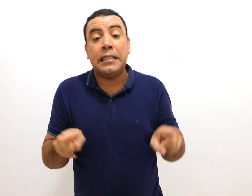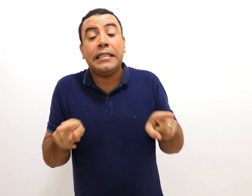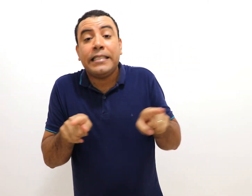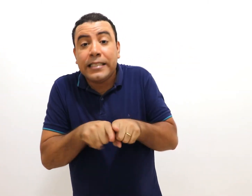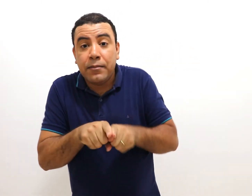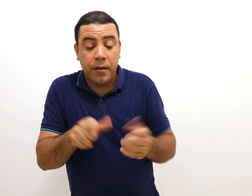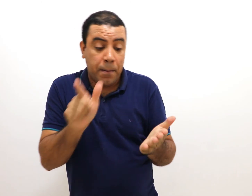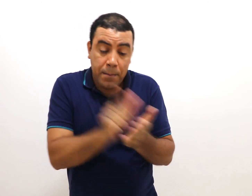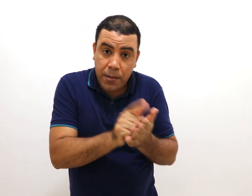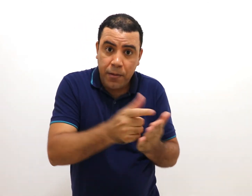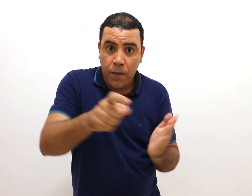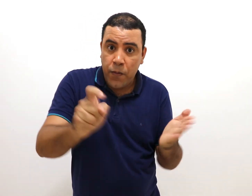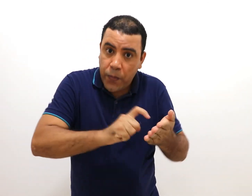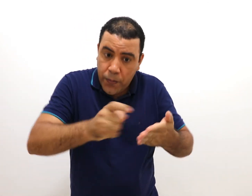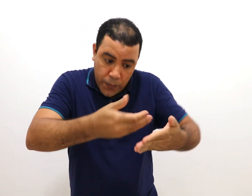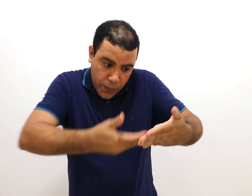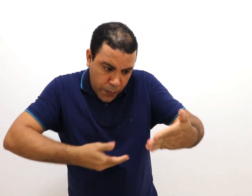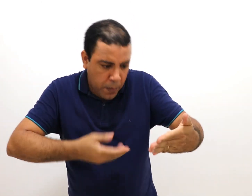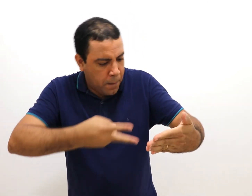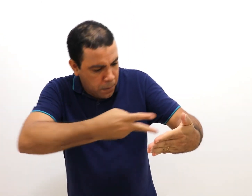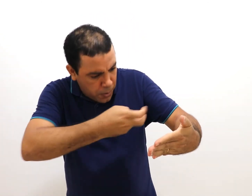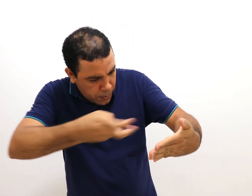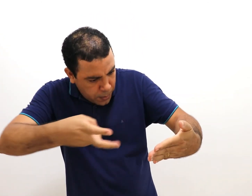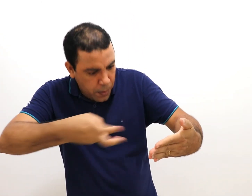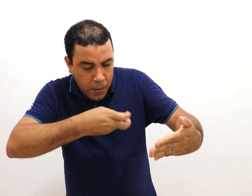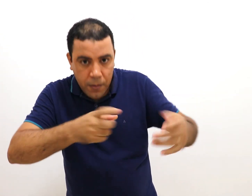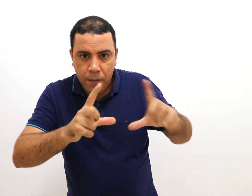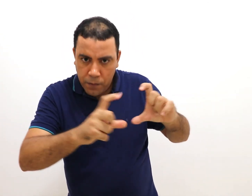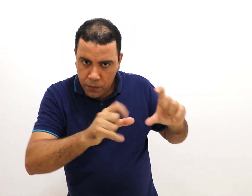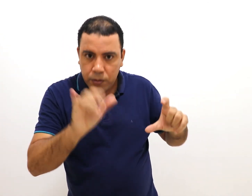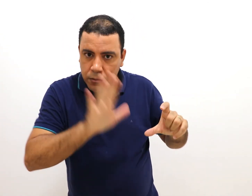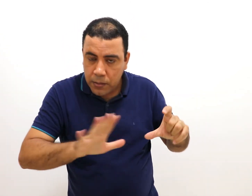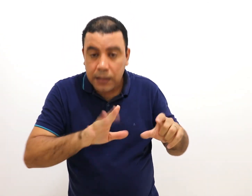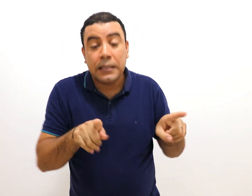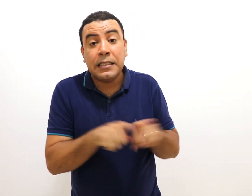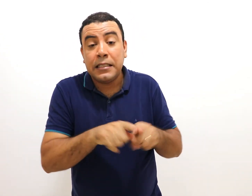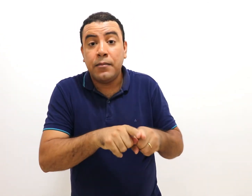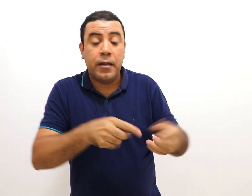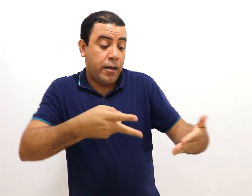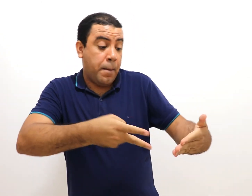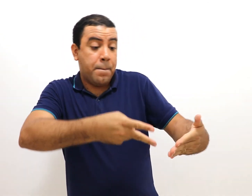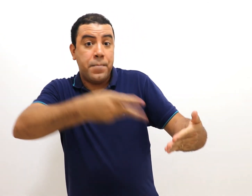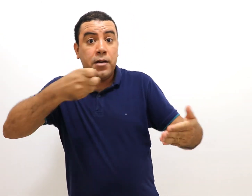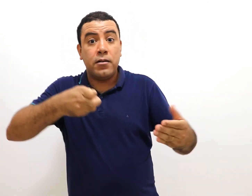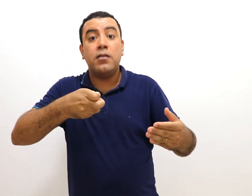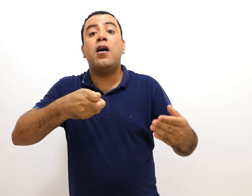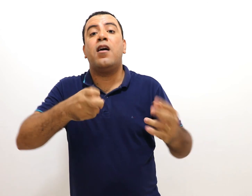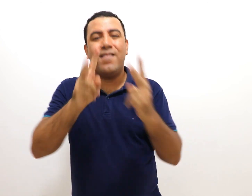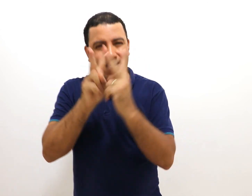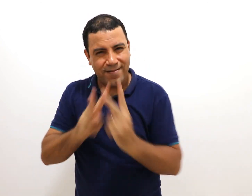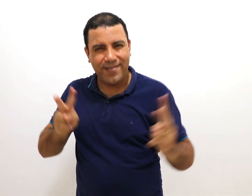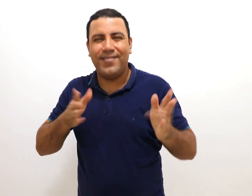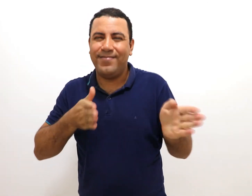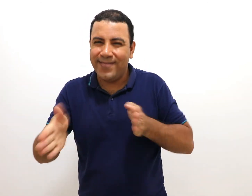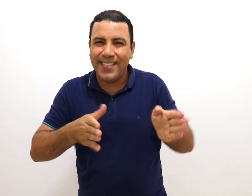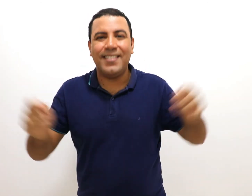ao mesmo tempo com funcionalidade de acessibilidade ao virtual.